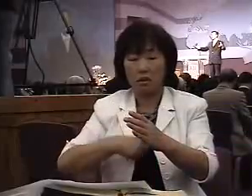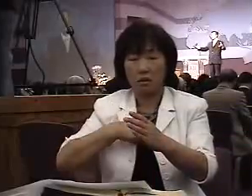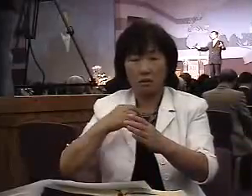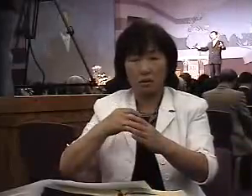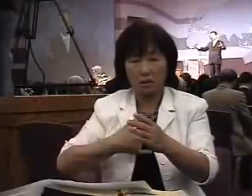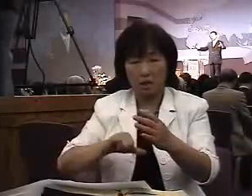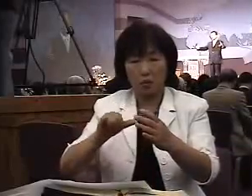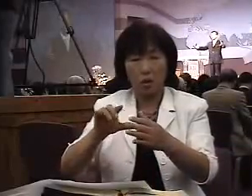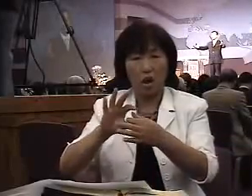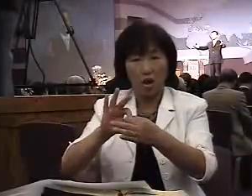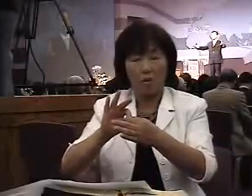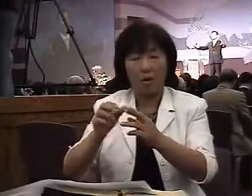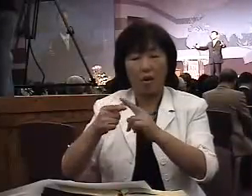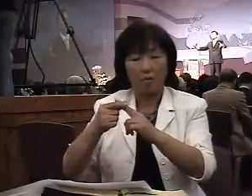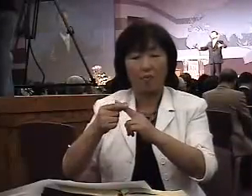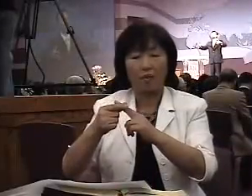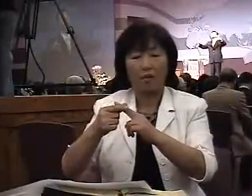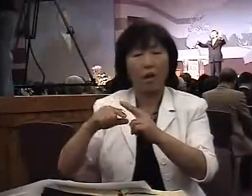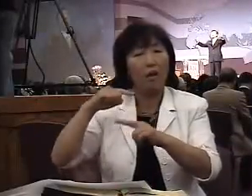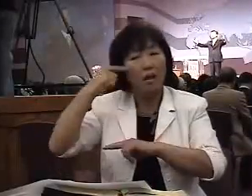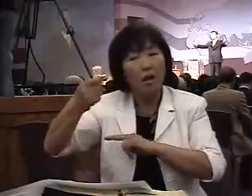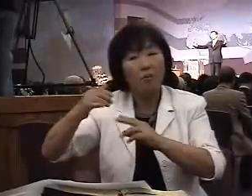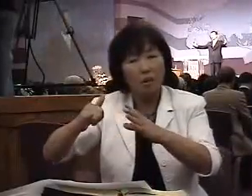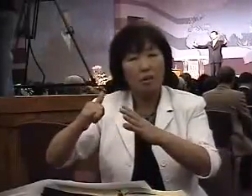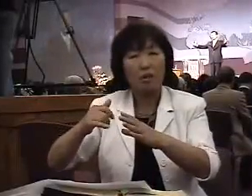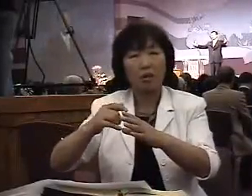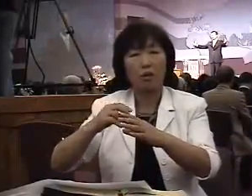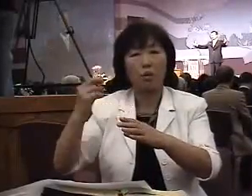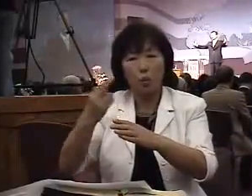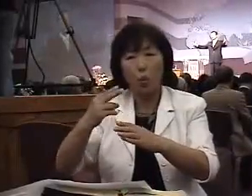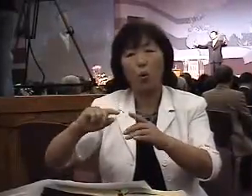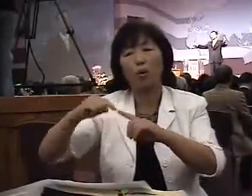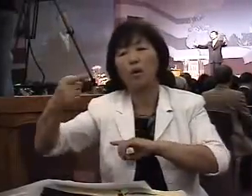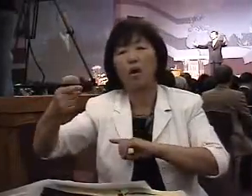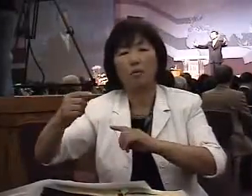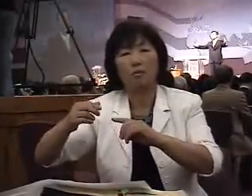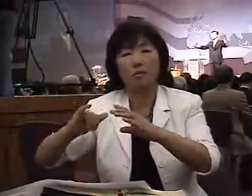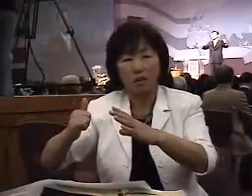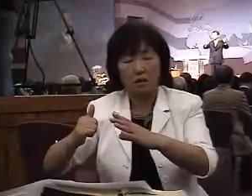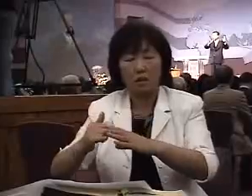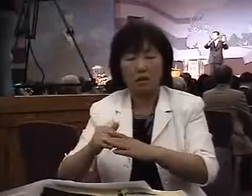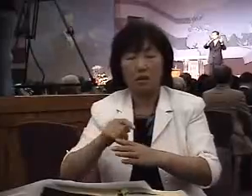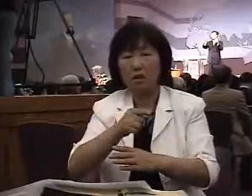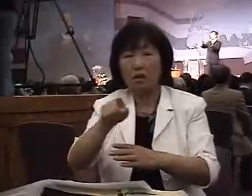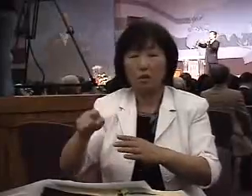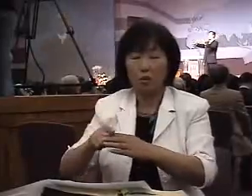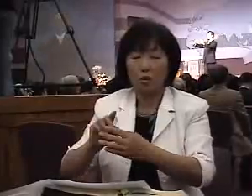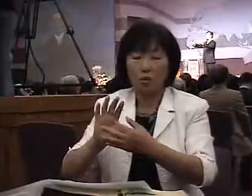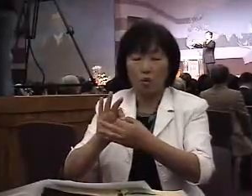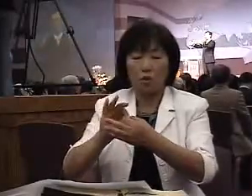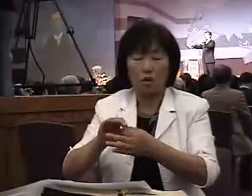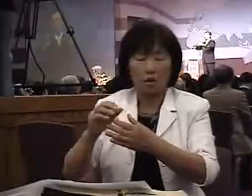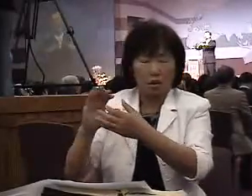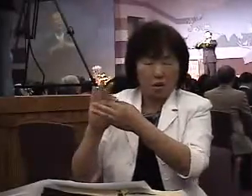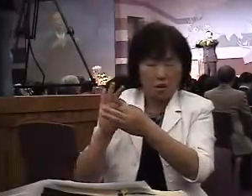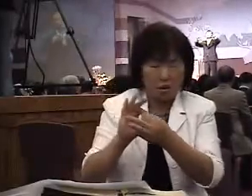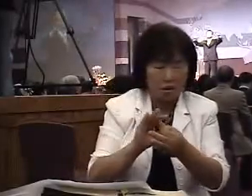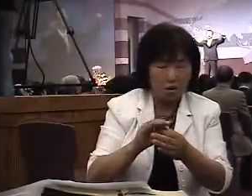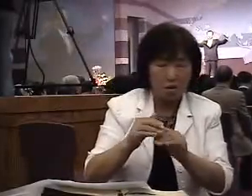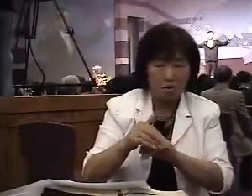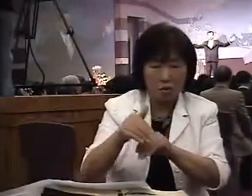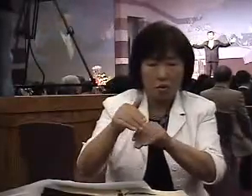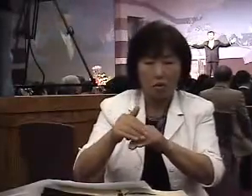함께 다음 세대, 그리고 또 그 다음 세대, 그들을 통하여서 계속 전진하고